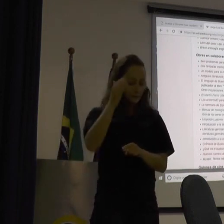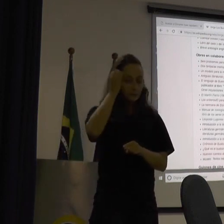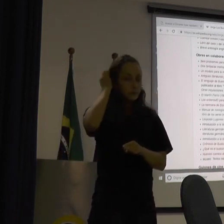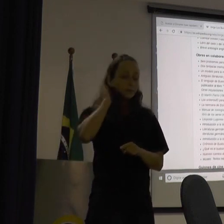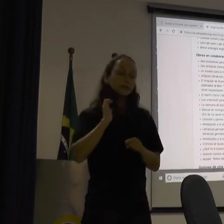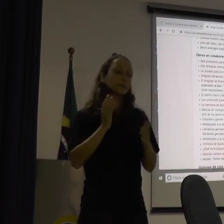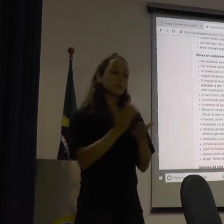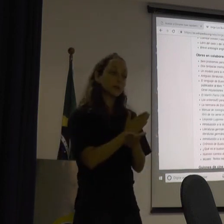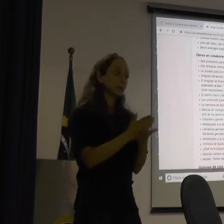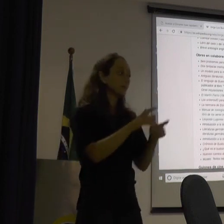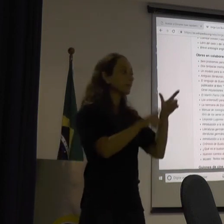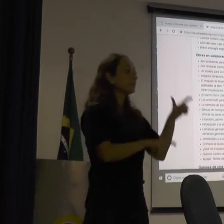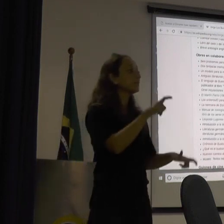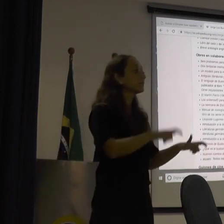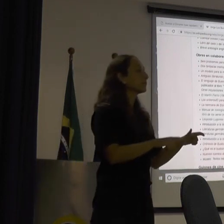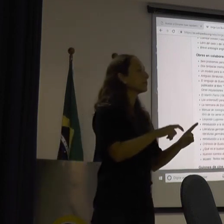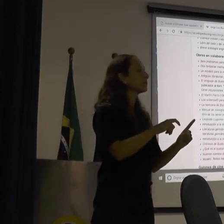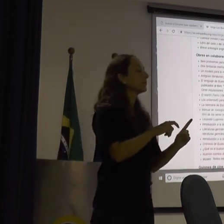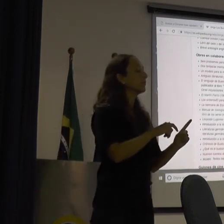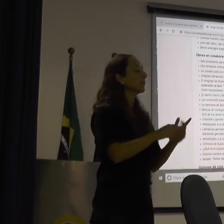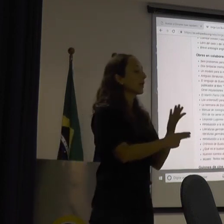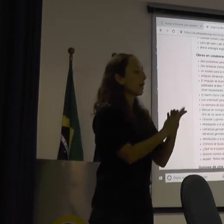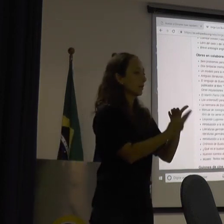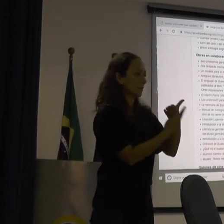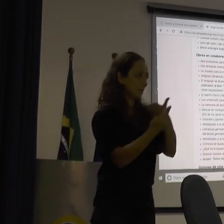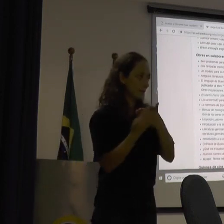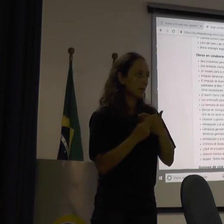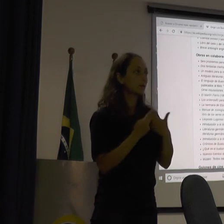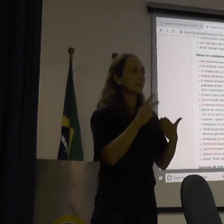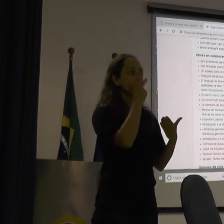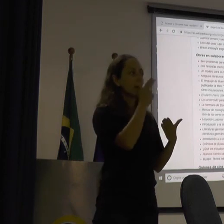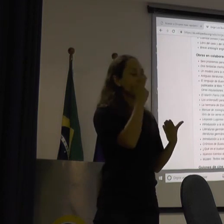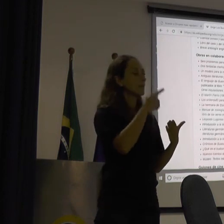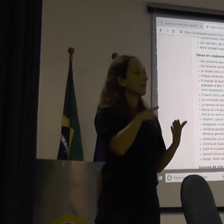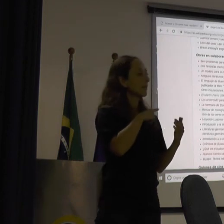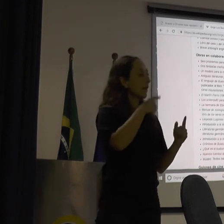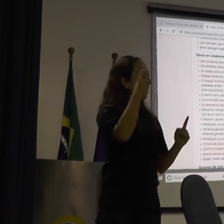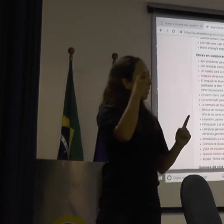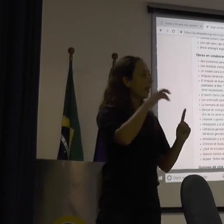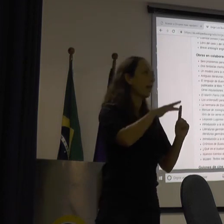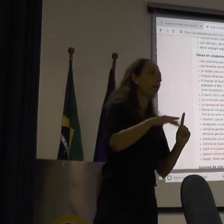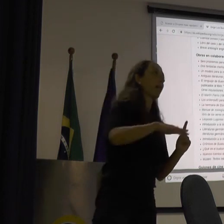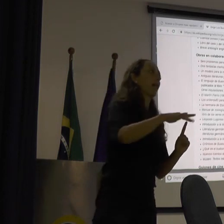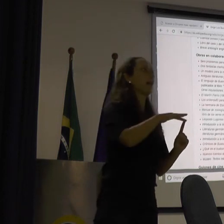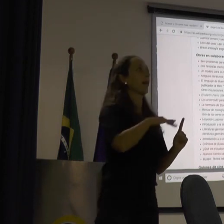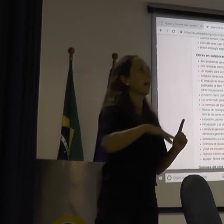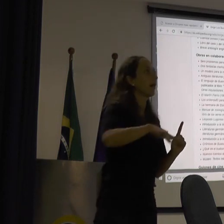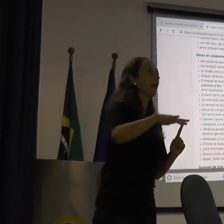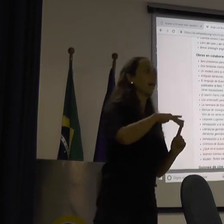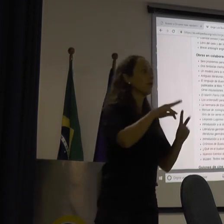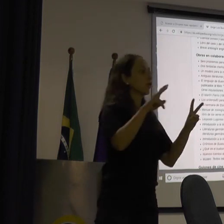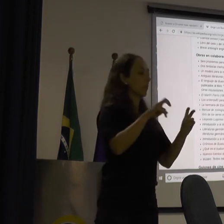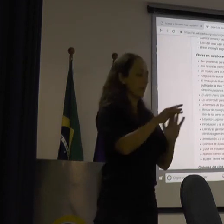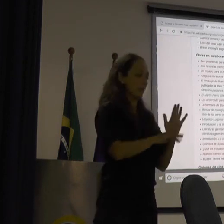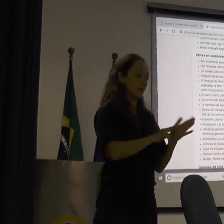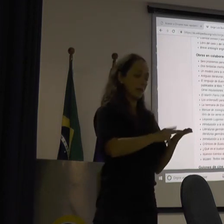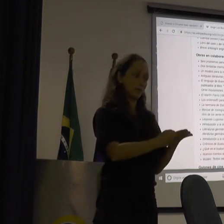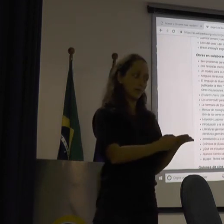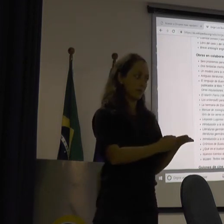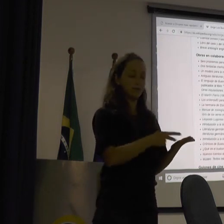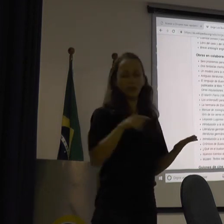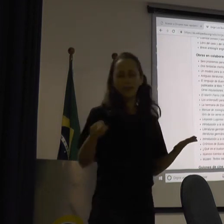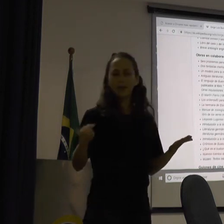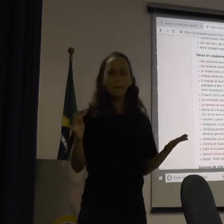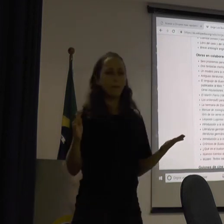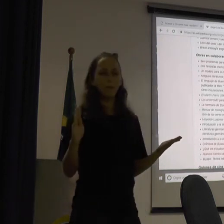ter quase que uma metafísica do texto traduzido ou de uma literação. Ele não tem isso. Ele é